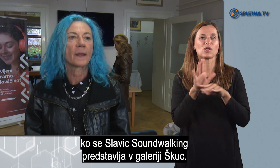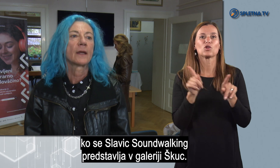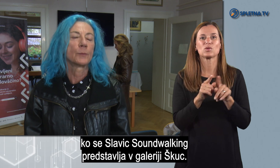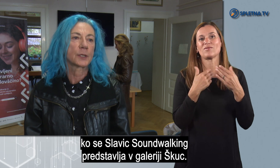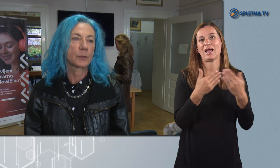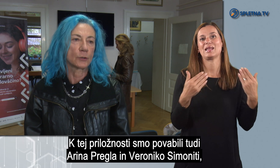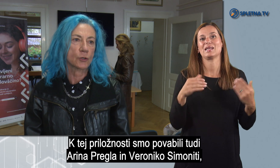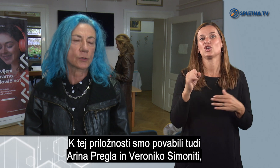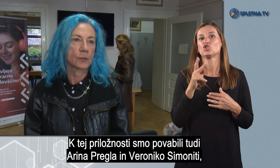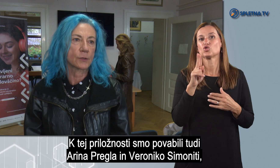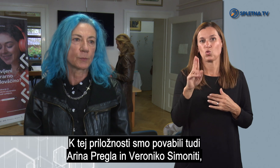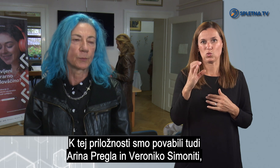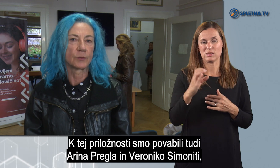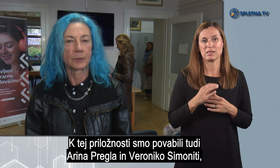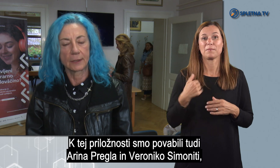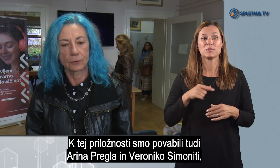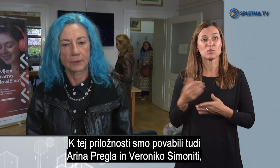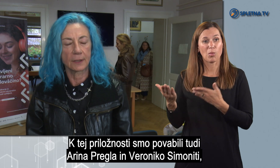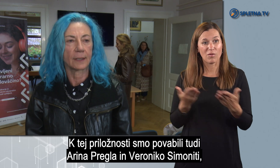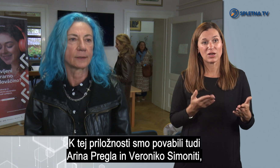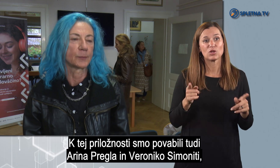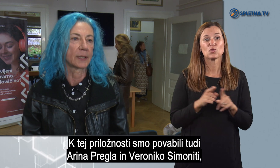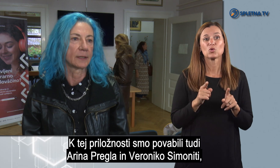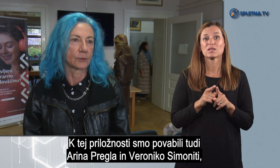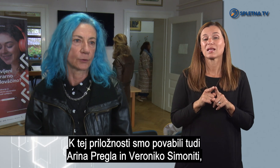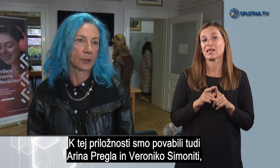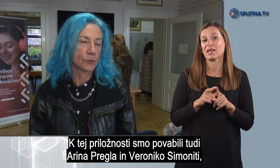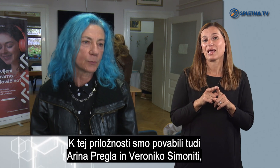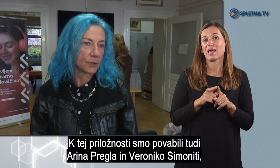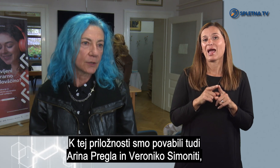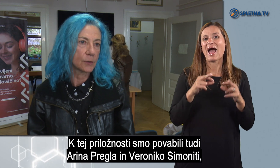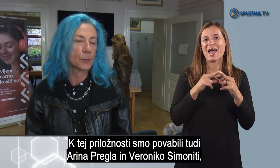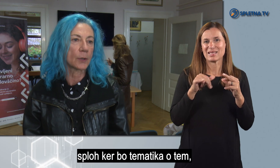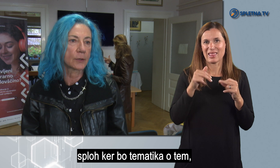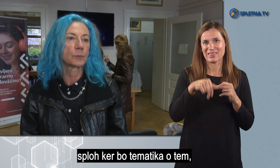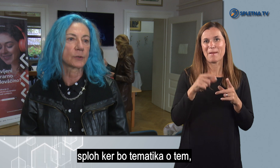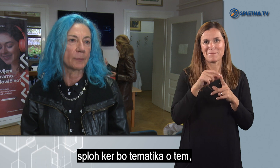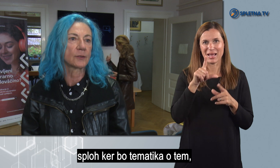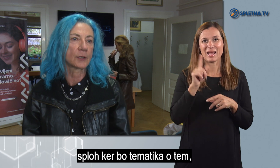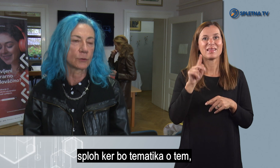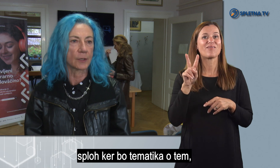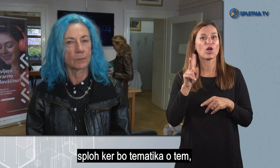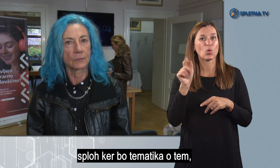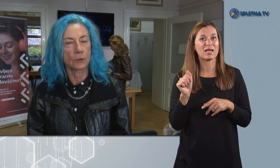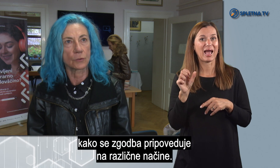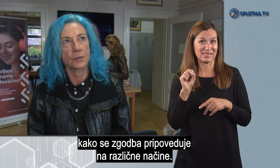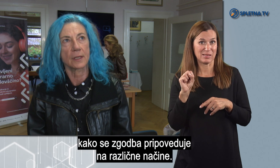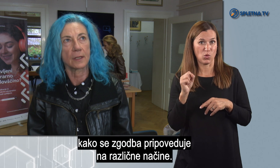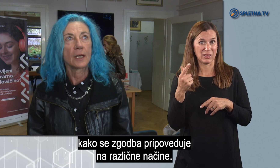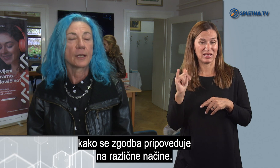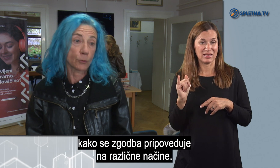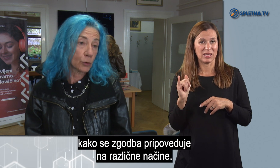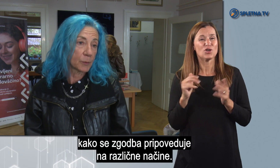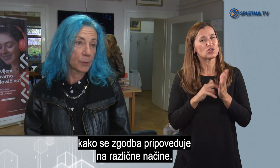Škuc. V tej priložnosti smo povabili tudi Arjana Pregla in Veroniko Simoniti, sploh ker bo tematika o tem, kako